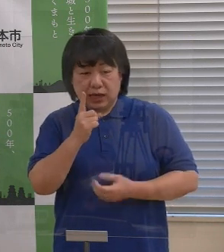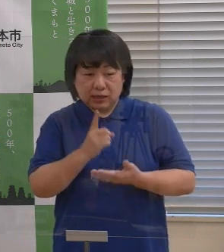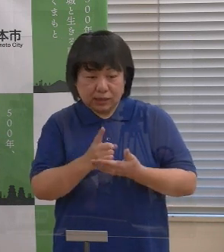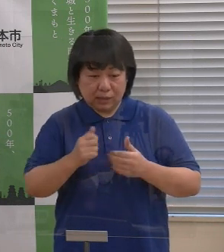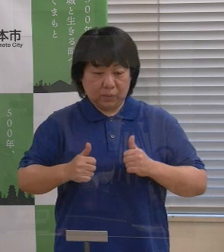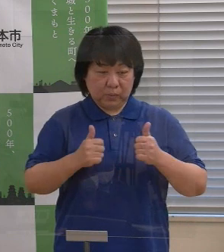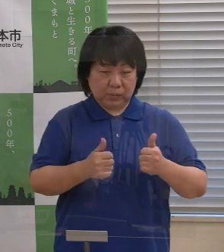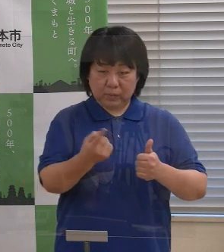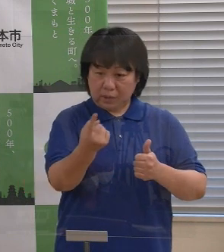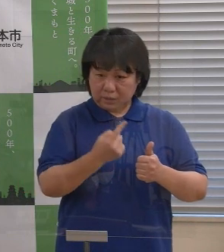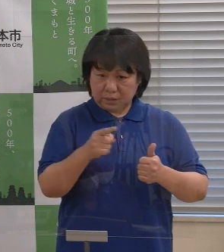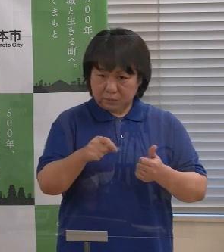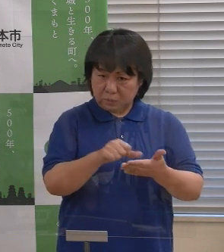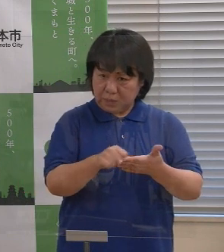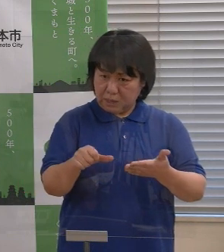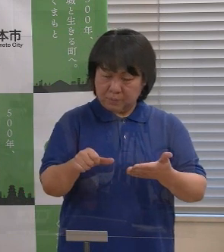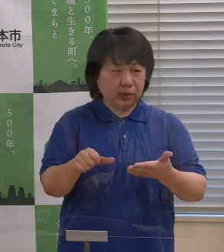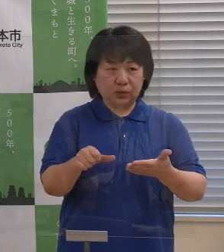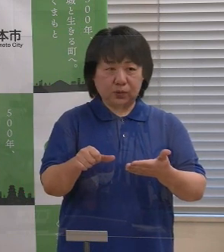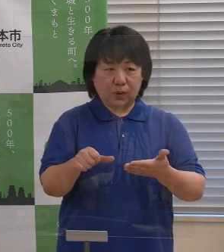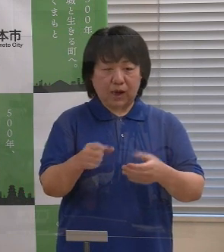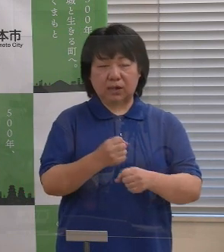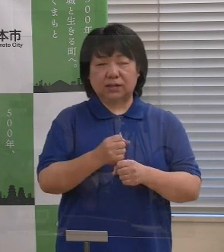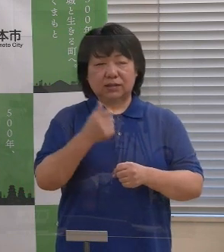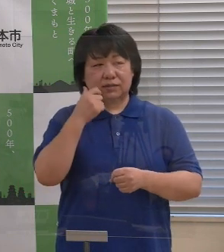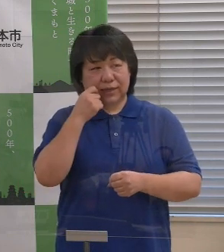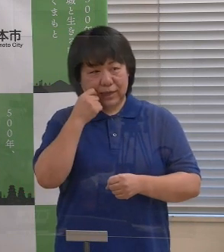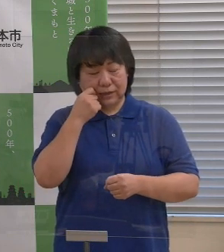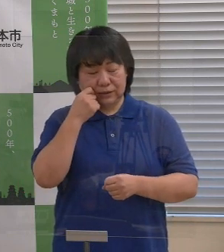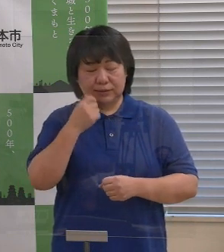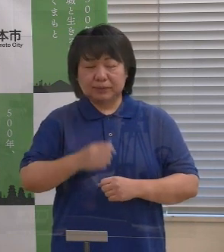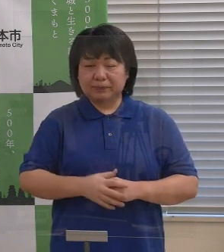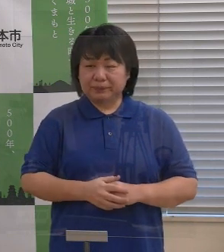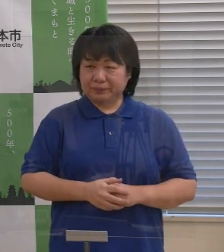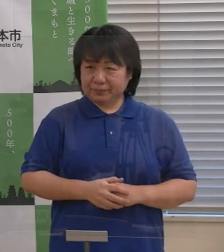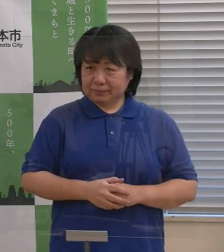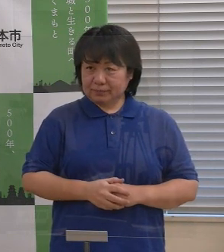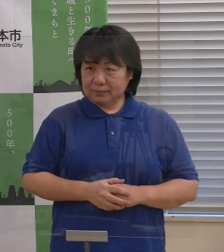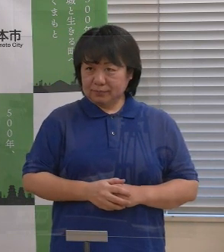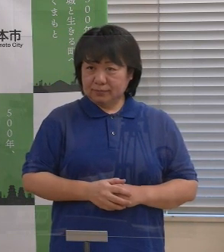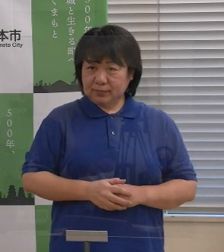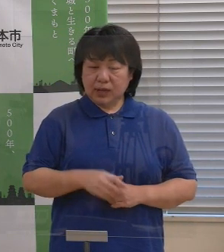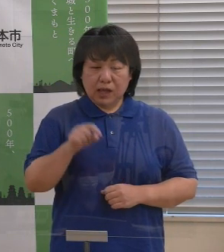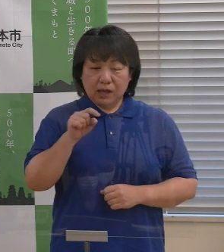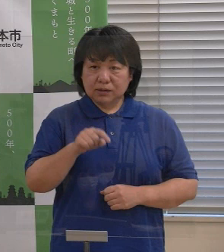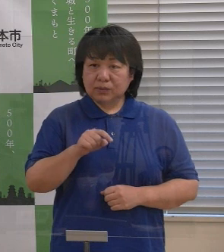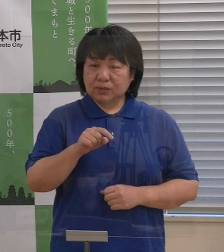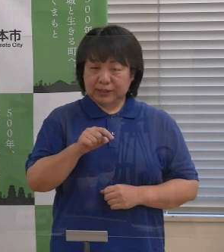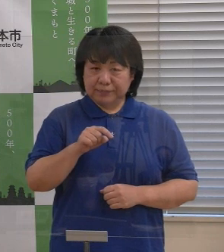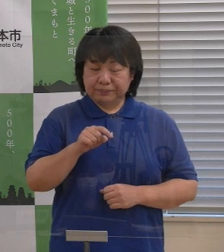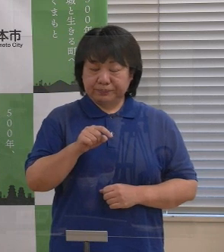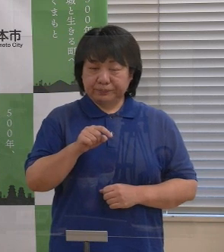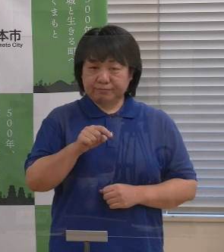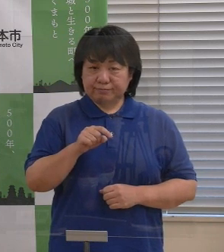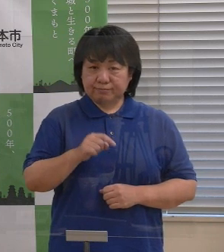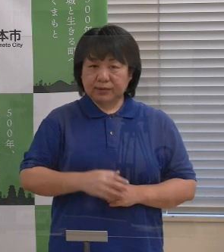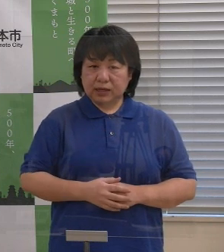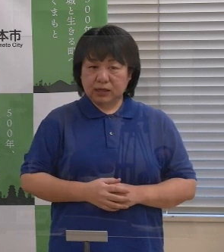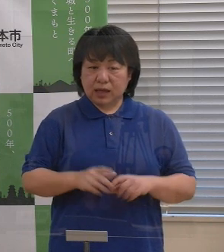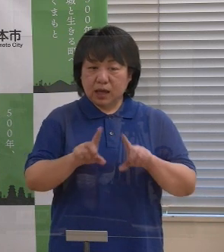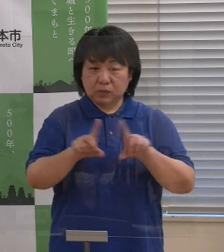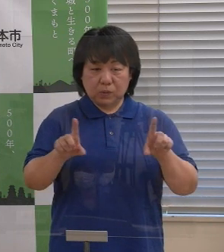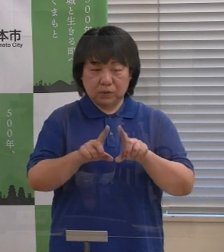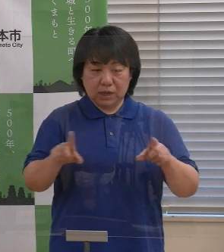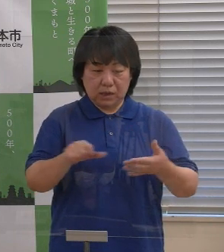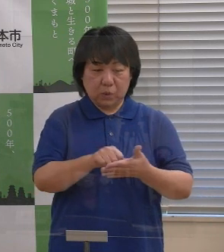ということは相当これは考えられないことでもありますので、そしてまたそこにですね、まあ当然顧